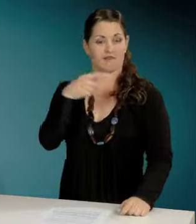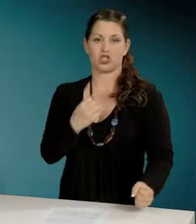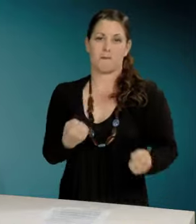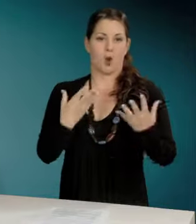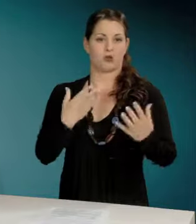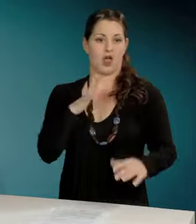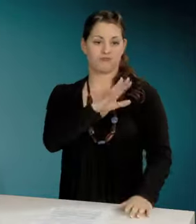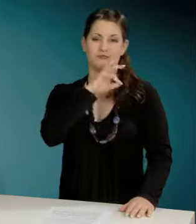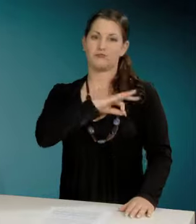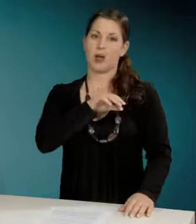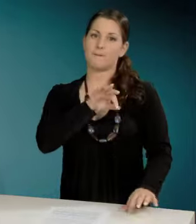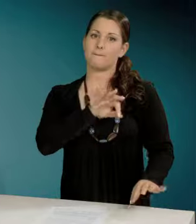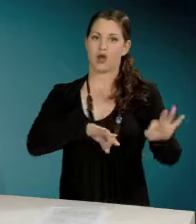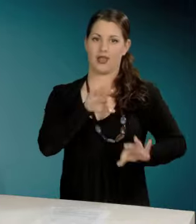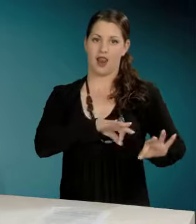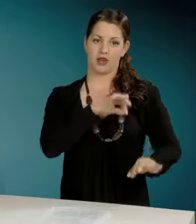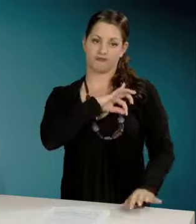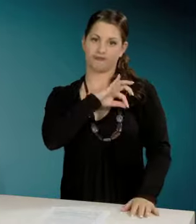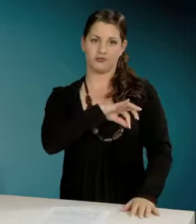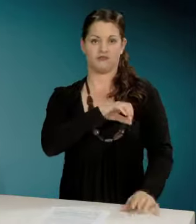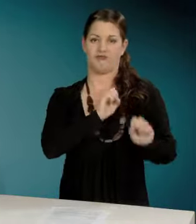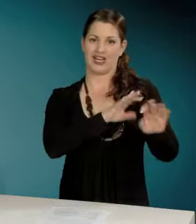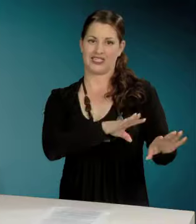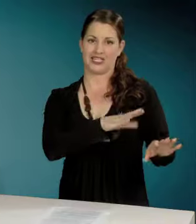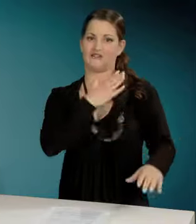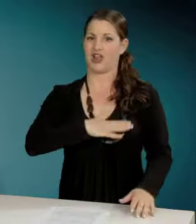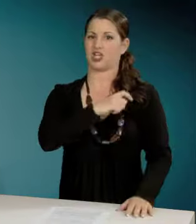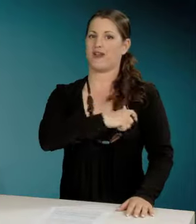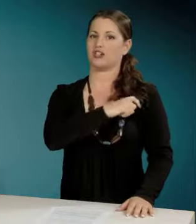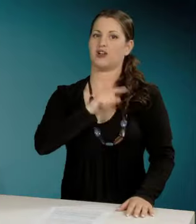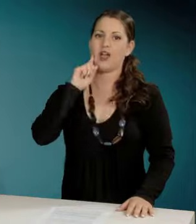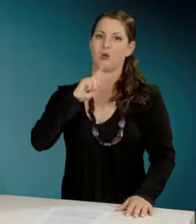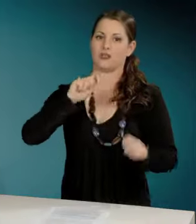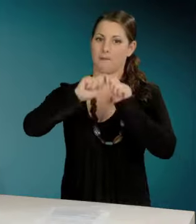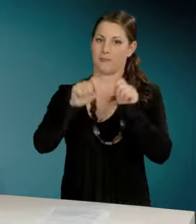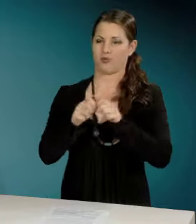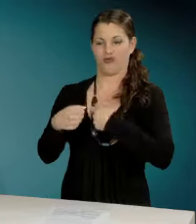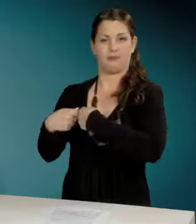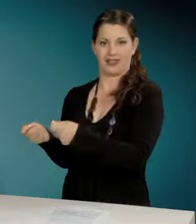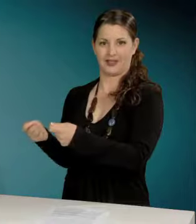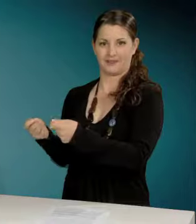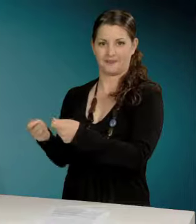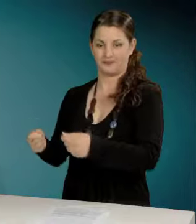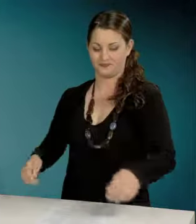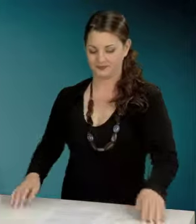shirt idee er hat spontan auf sein model honorar verzichtet und möchte es dem schweizerischen gehörlosenbund spenden